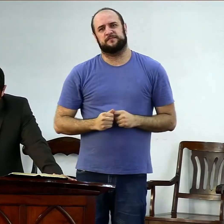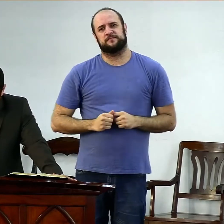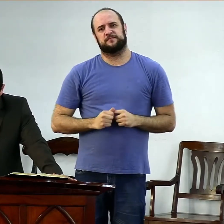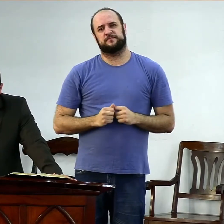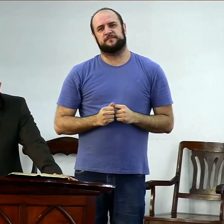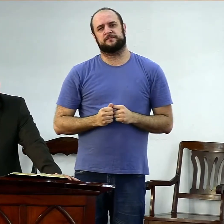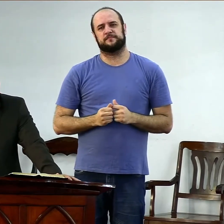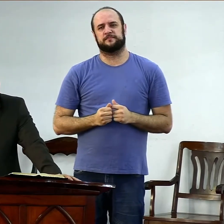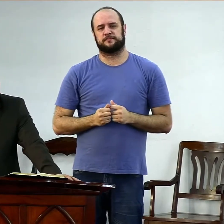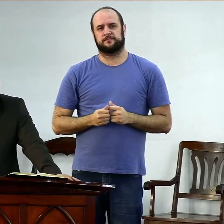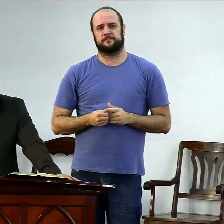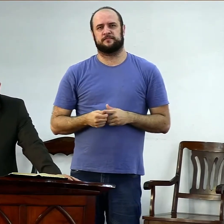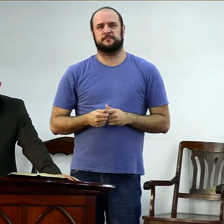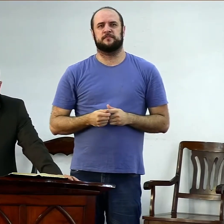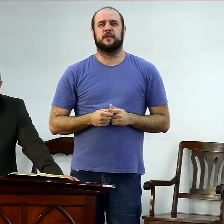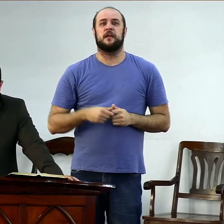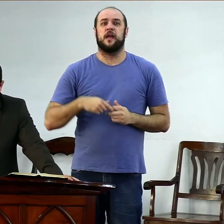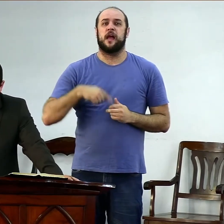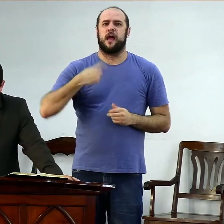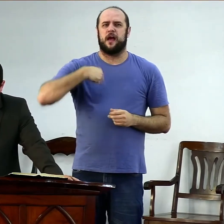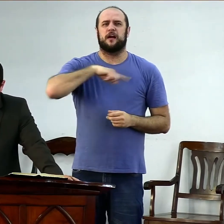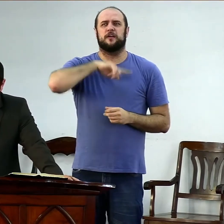E quando conhecemos então o Senhor,